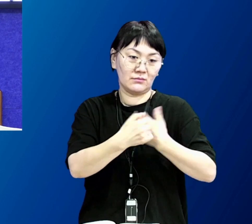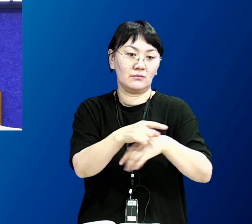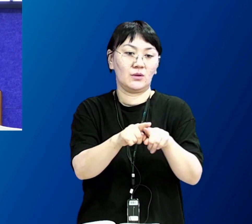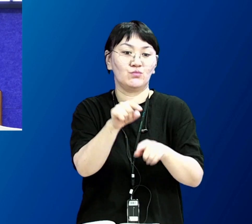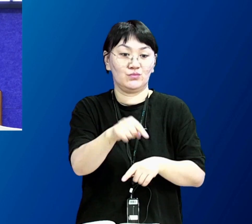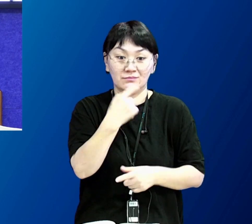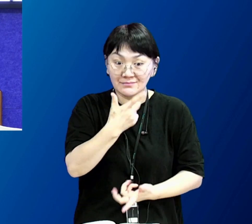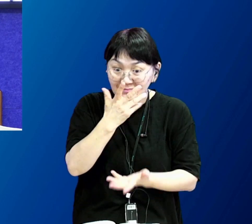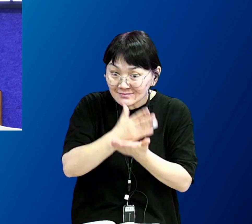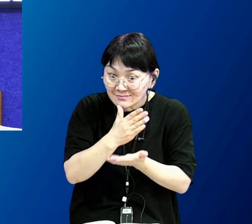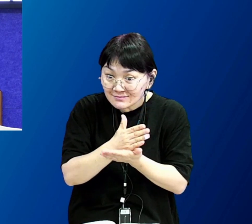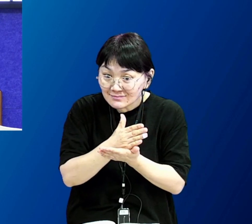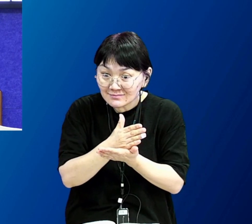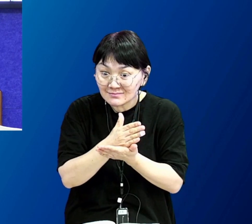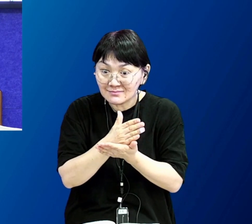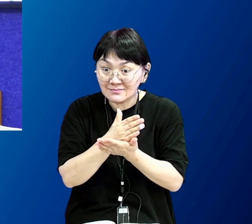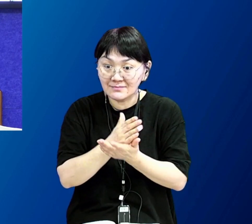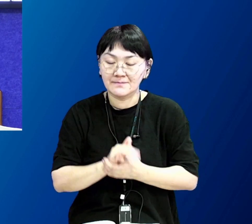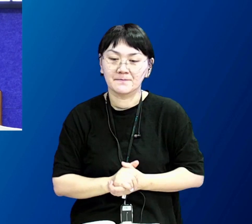биз?